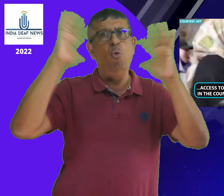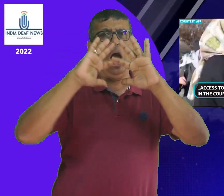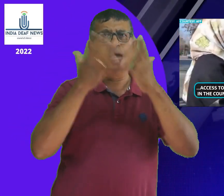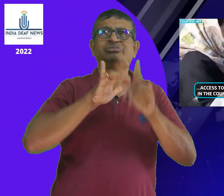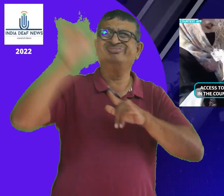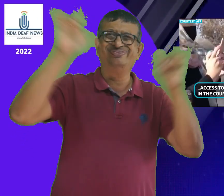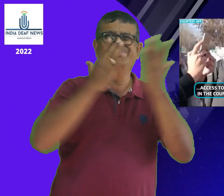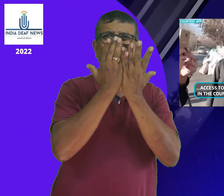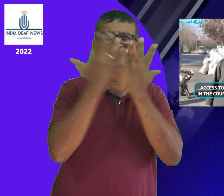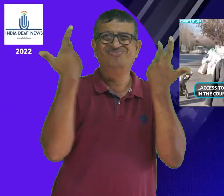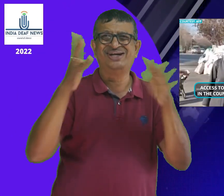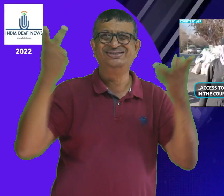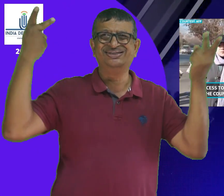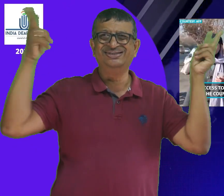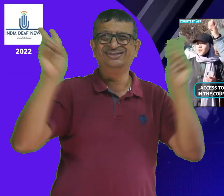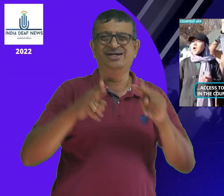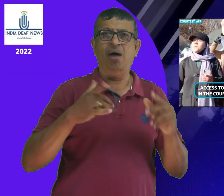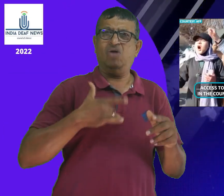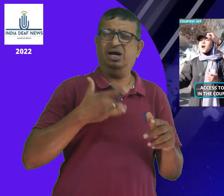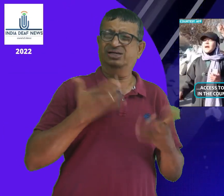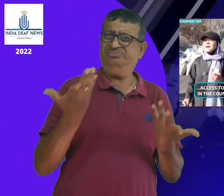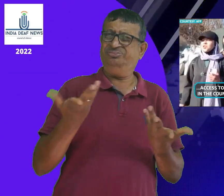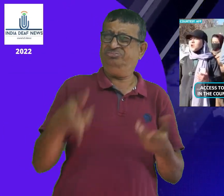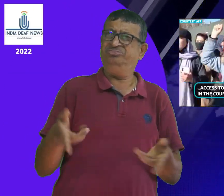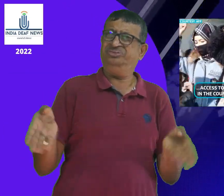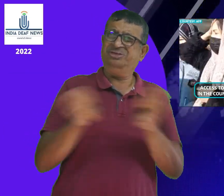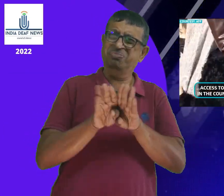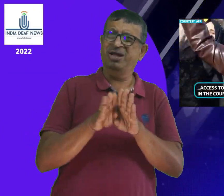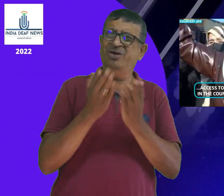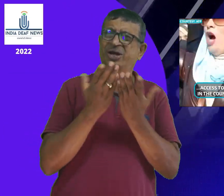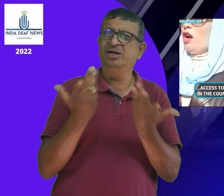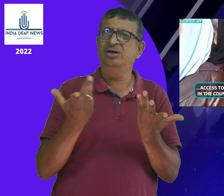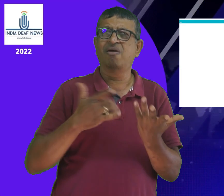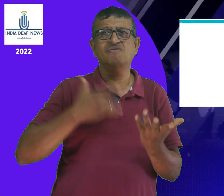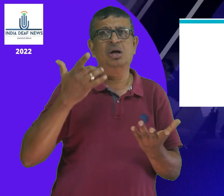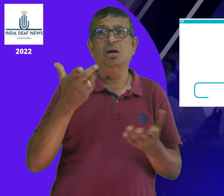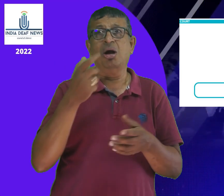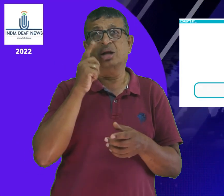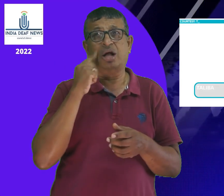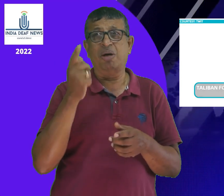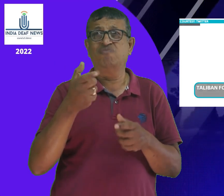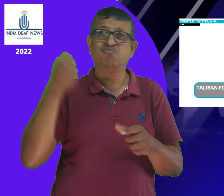جرم خواندن، ما را به جرم خواندن، ما را به جرم دیدن، ما را به